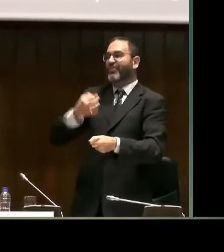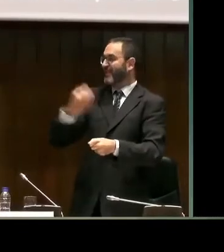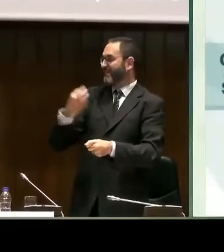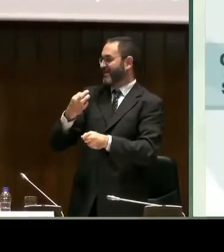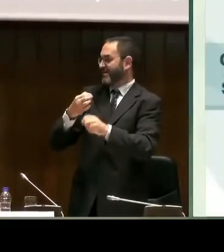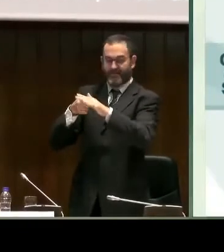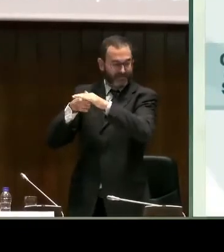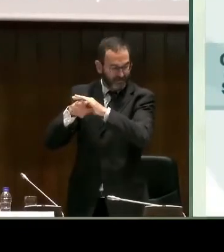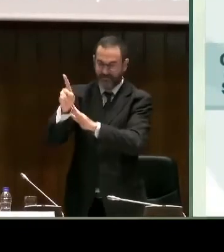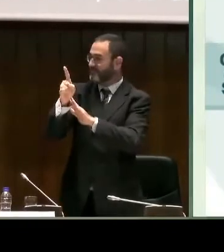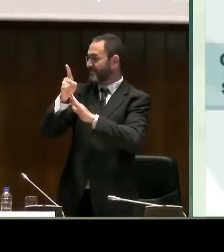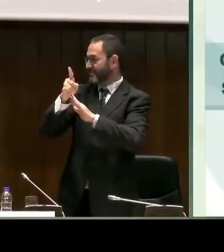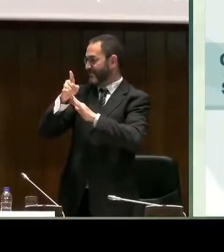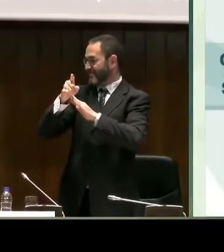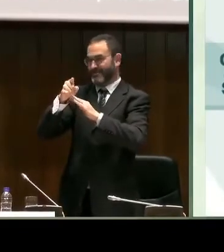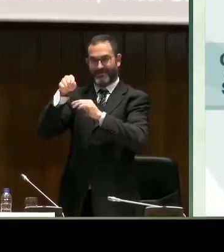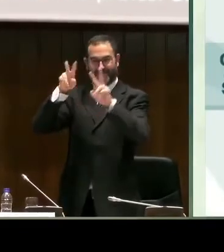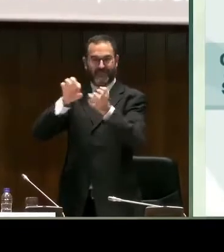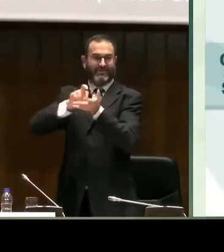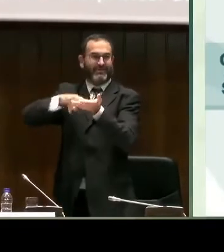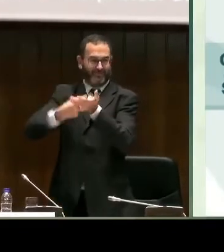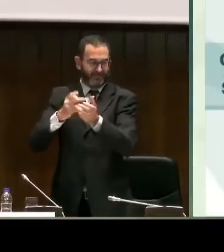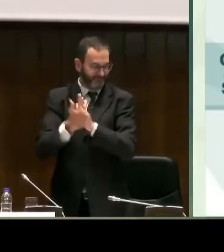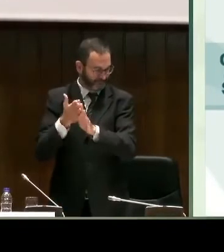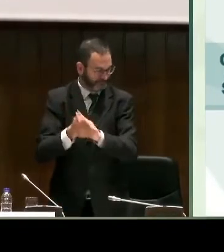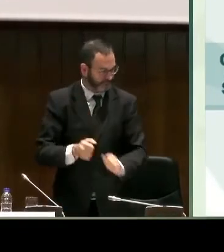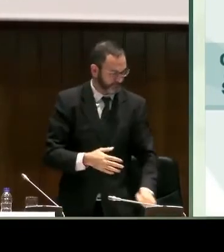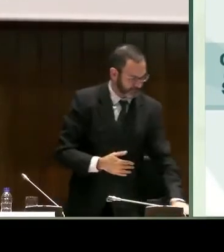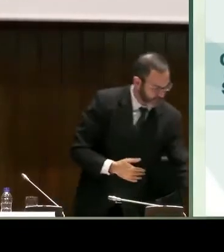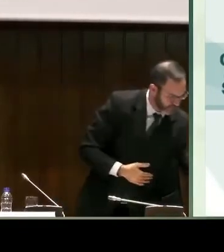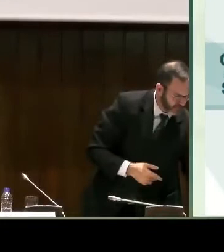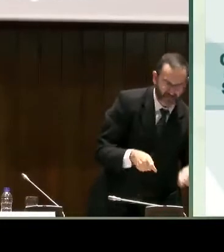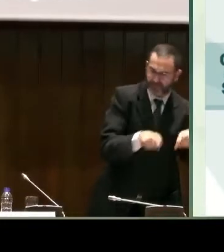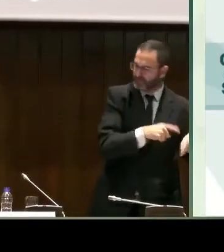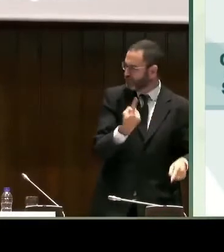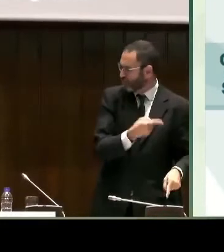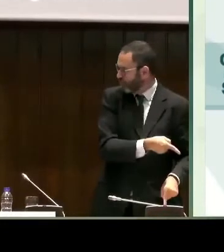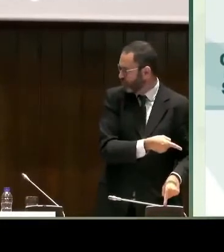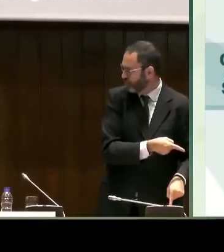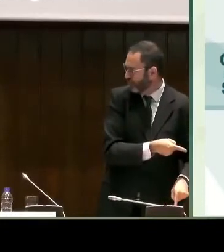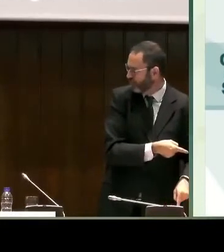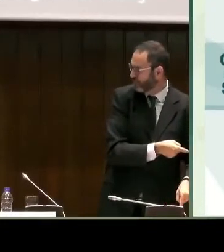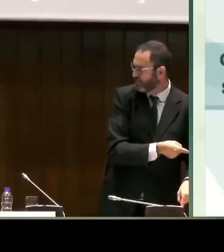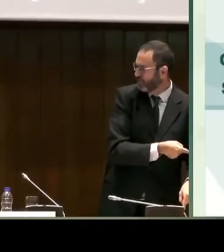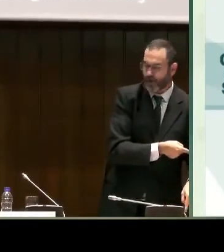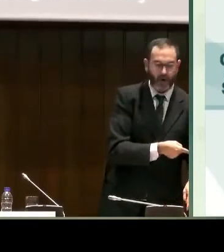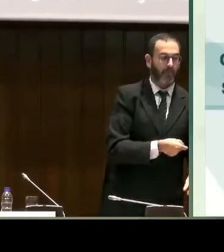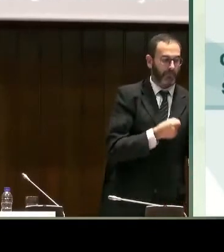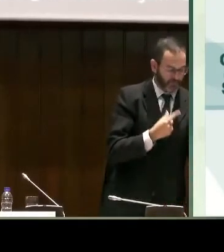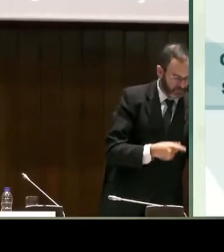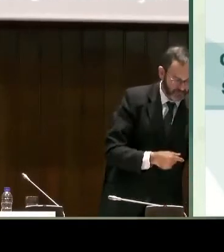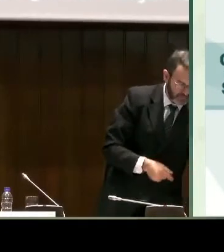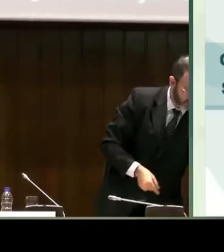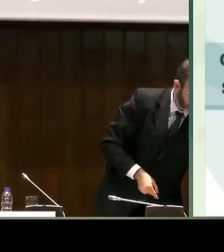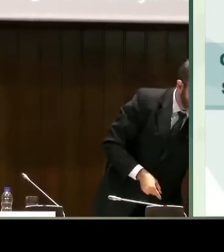las obligaciones que se desprenden de la ley autonómica para el desarrollo del servicio de intérpretes dentro del ámbito educativo. ¿Se mueve solo el